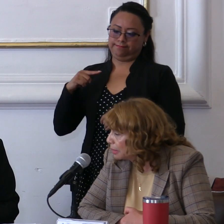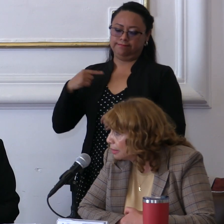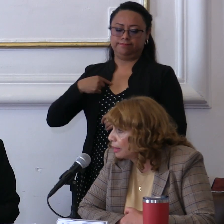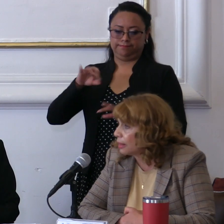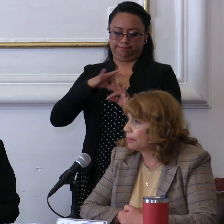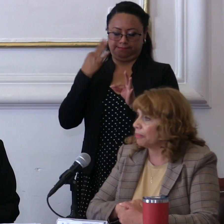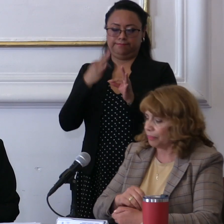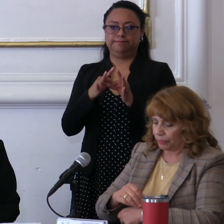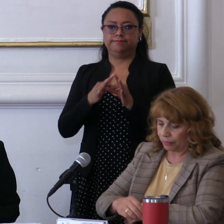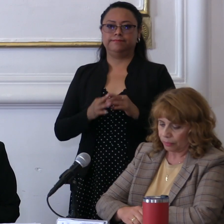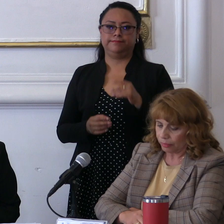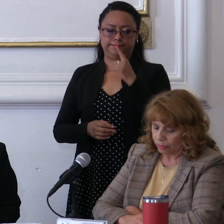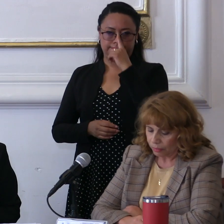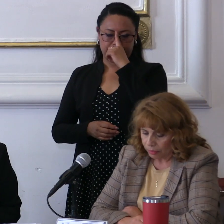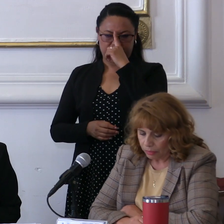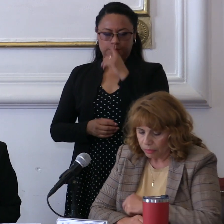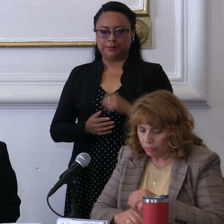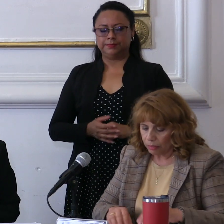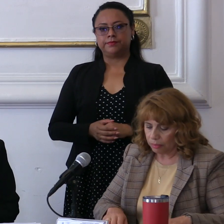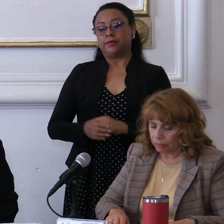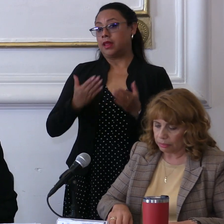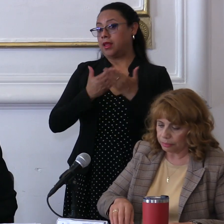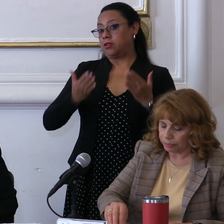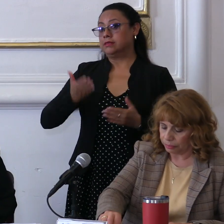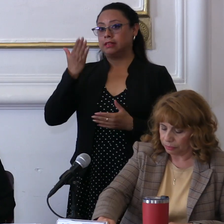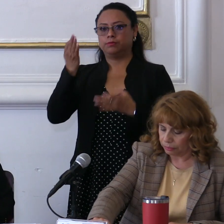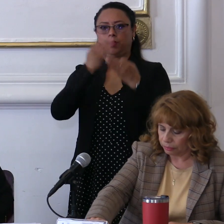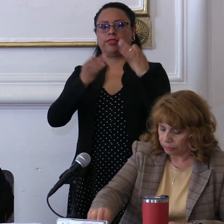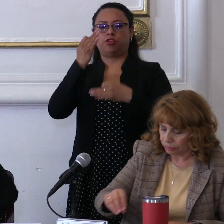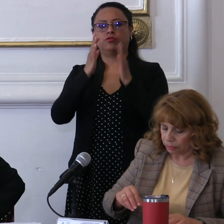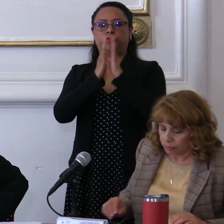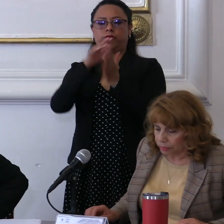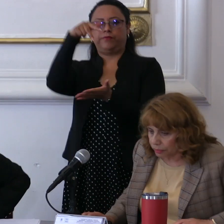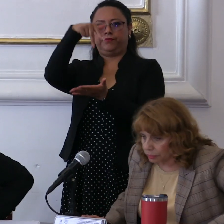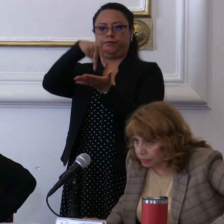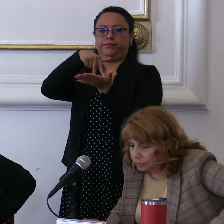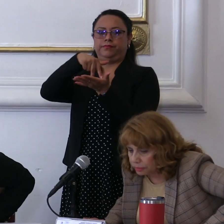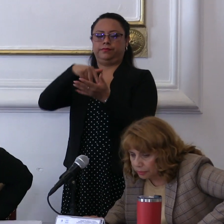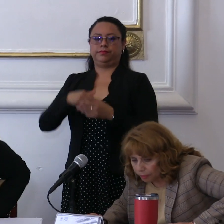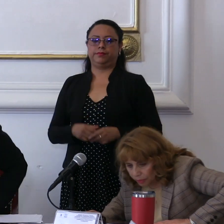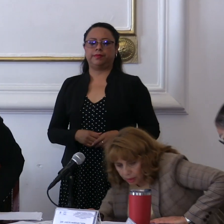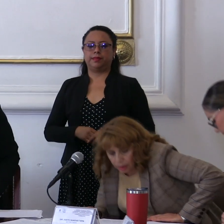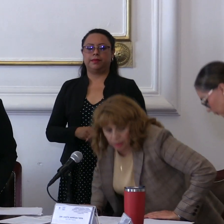diputada presidenta. Se les solicita ponerse de pie.